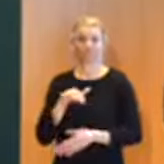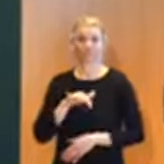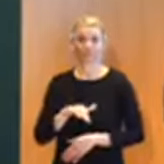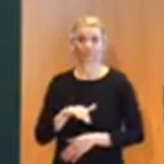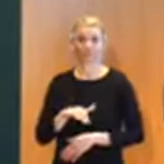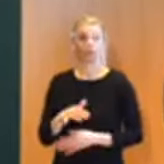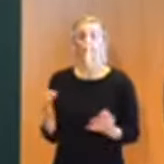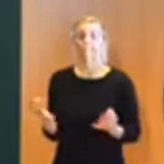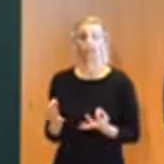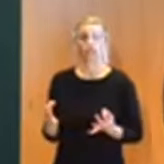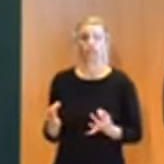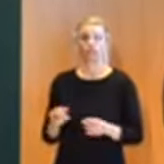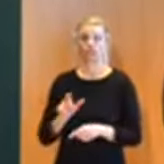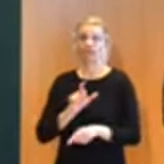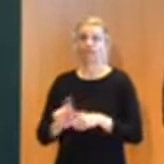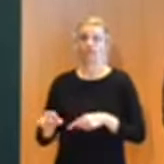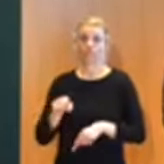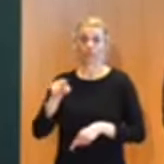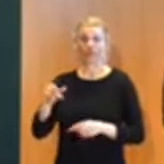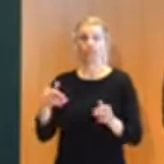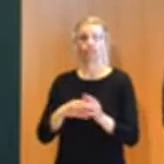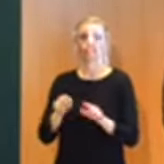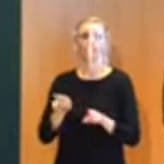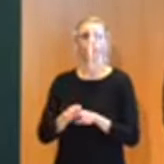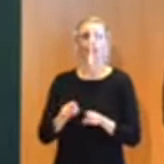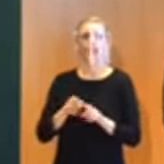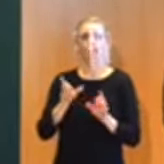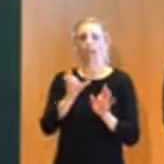lebo niekoho potrebujeme upratať.